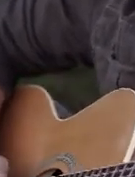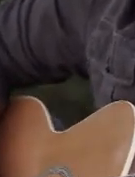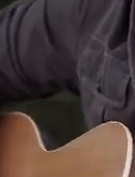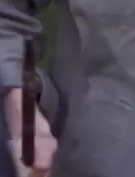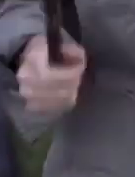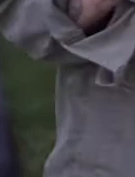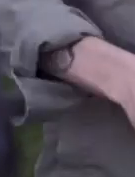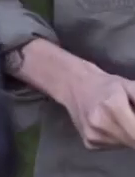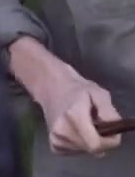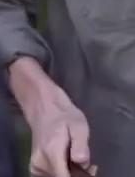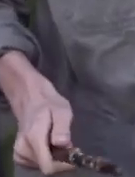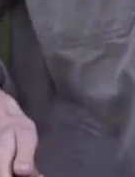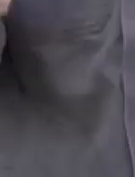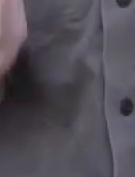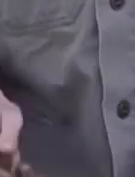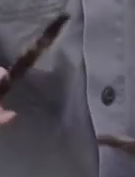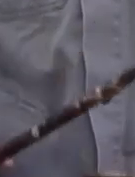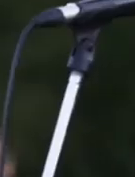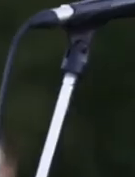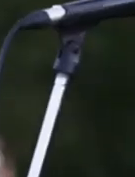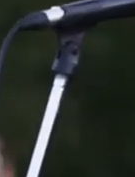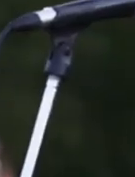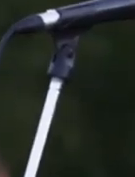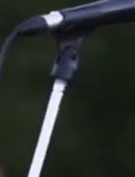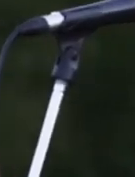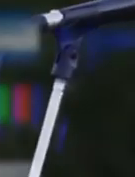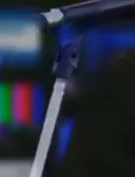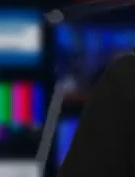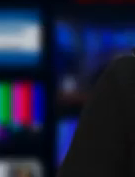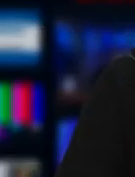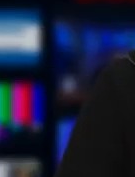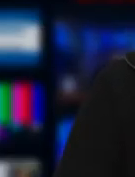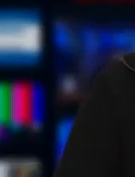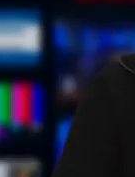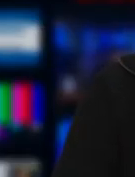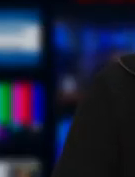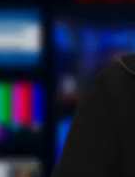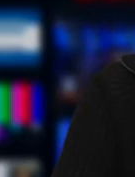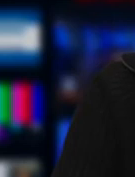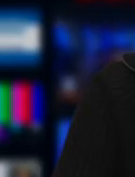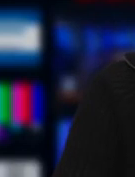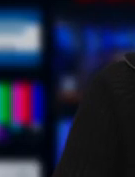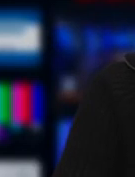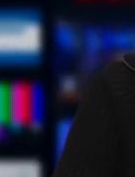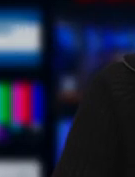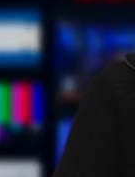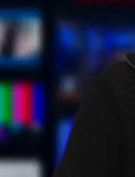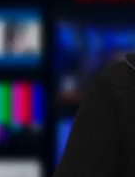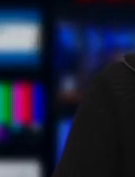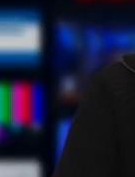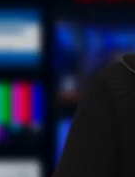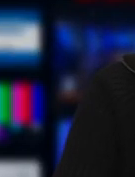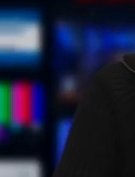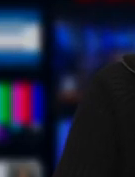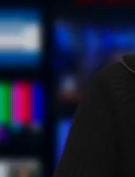penso che la musica non la fermerà nessuno infatti è effettivamente la musica anche in tutto